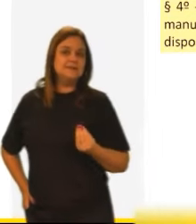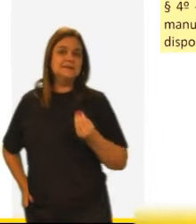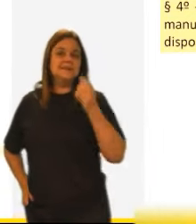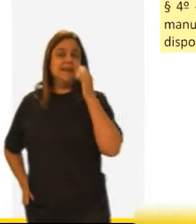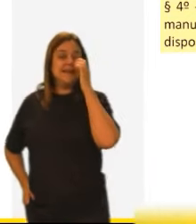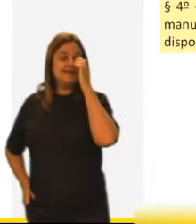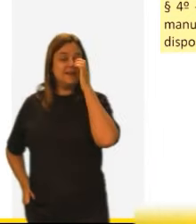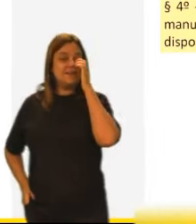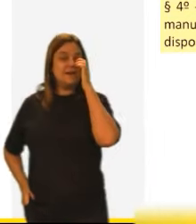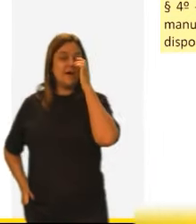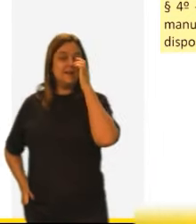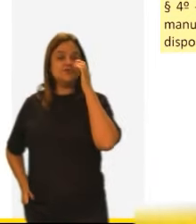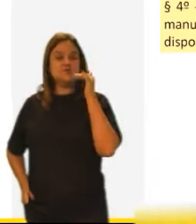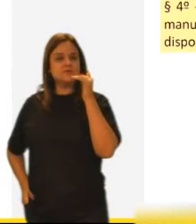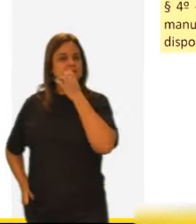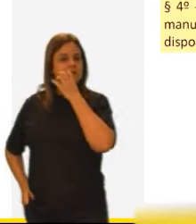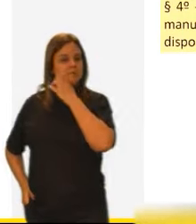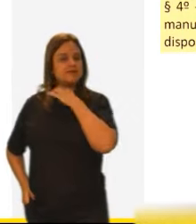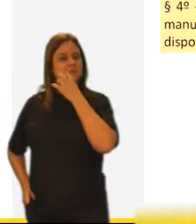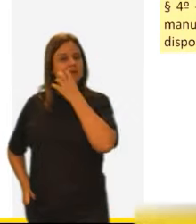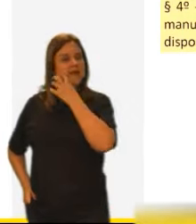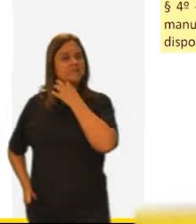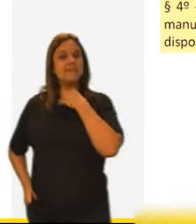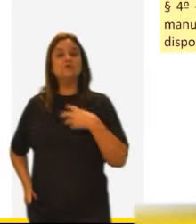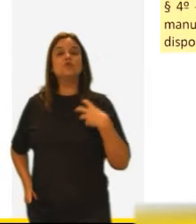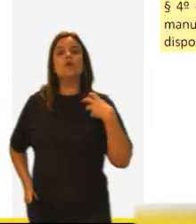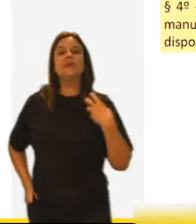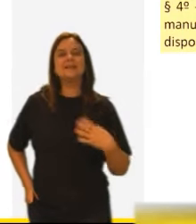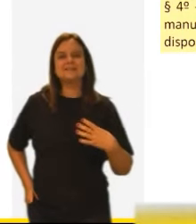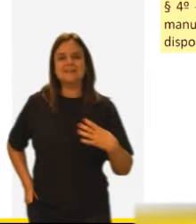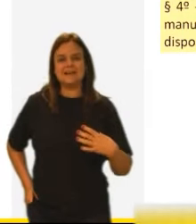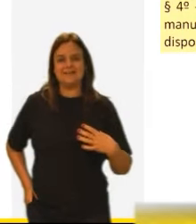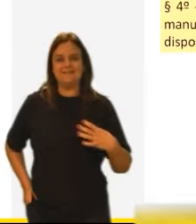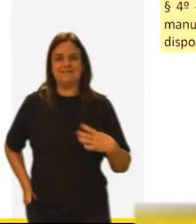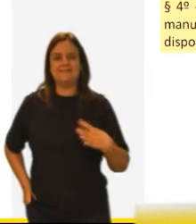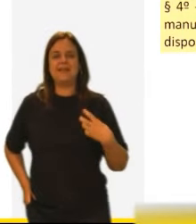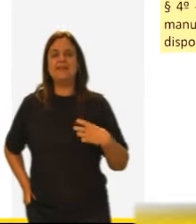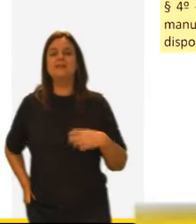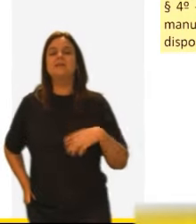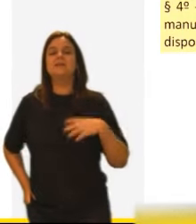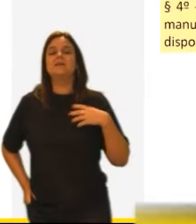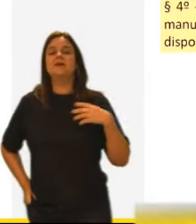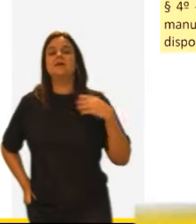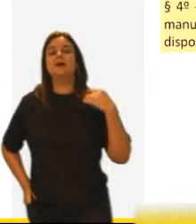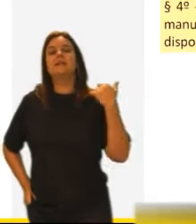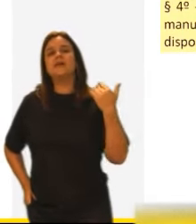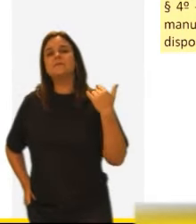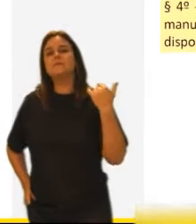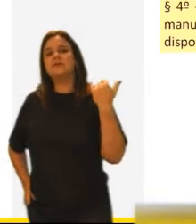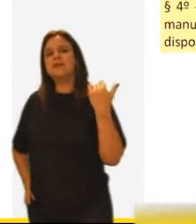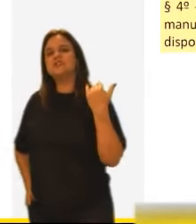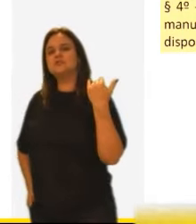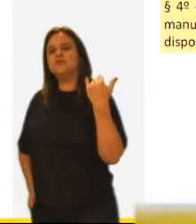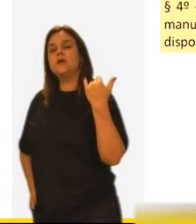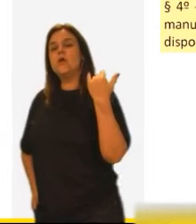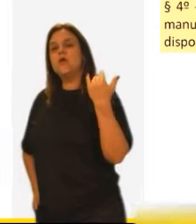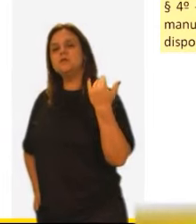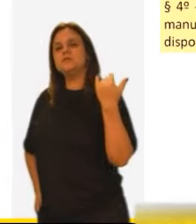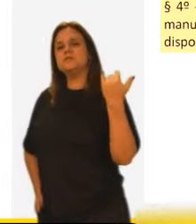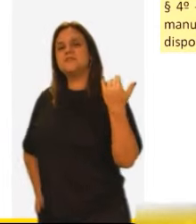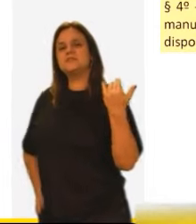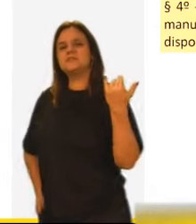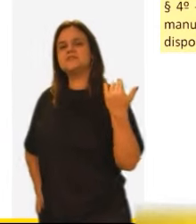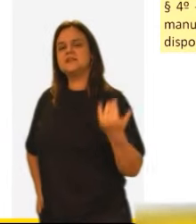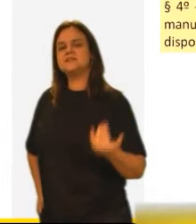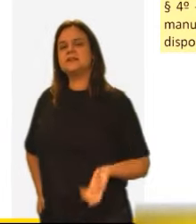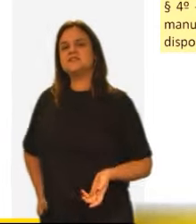Social. Então, a Constituição, nesse parágrafo, ela autoriza, né? A lei poderá instituir